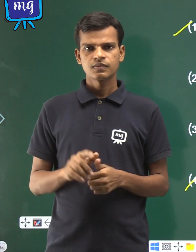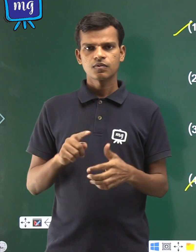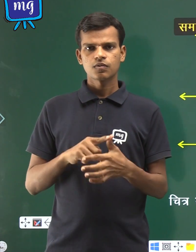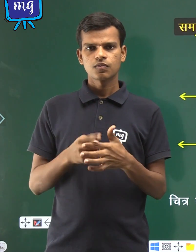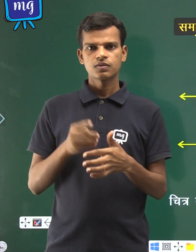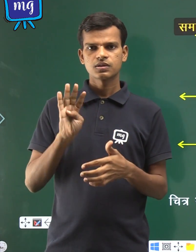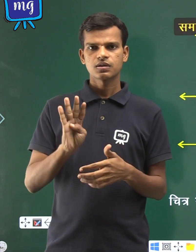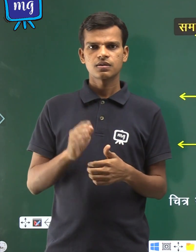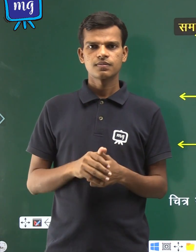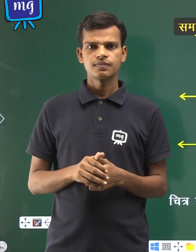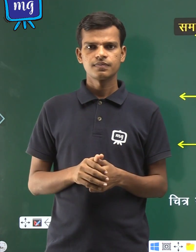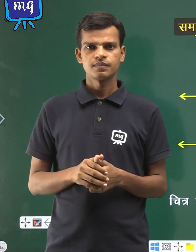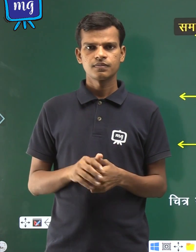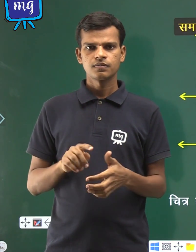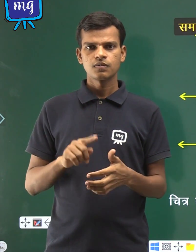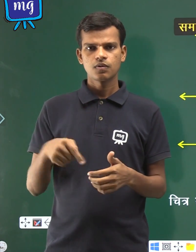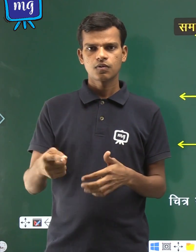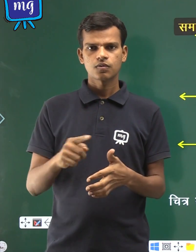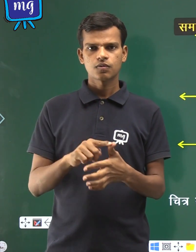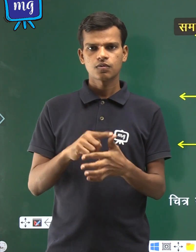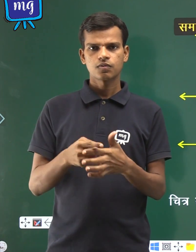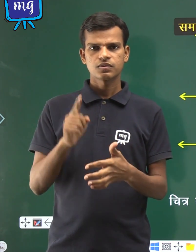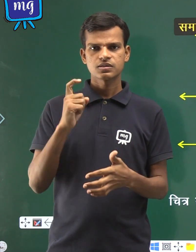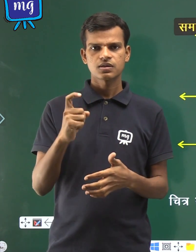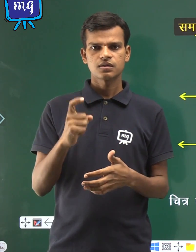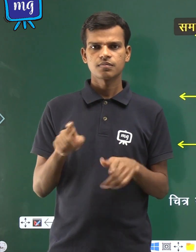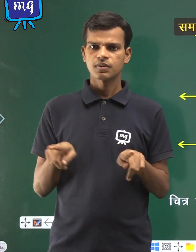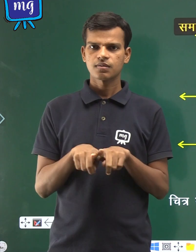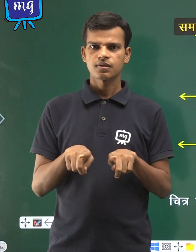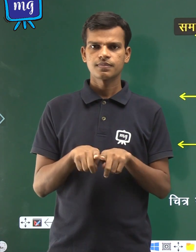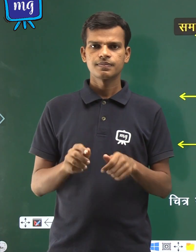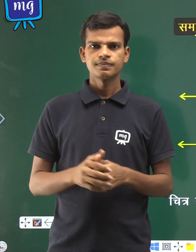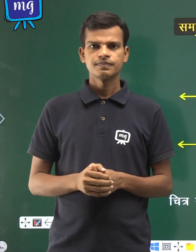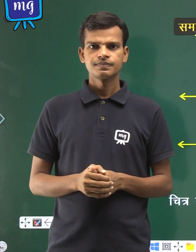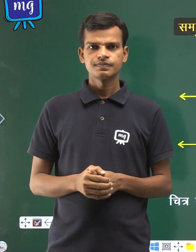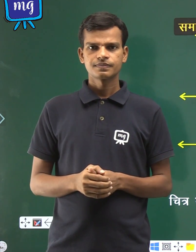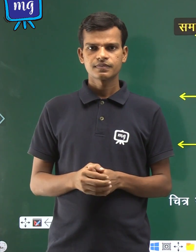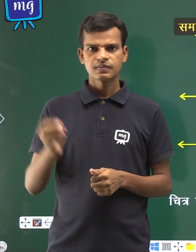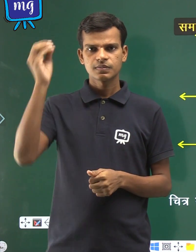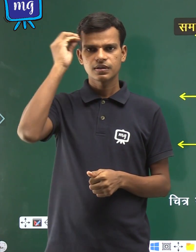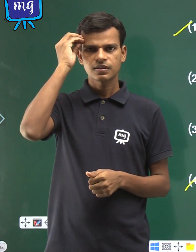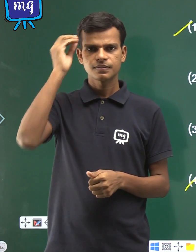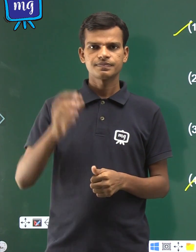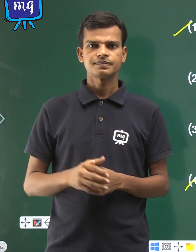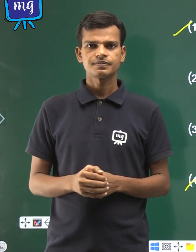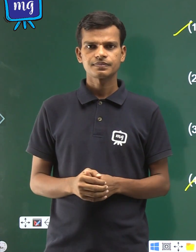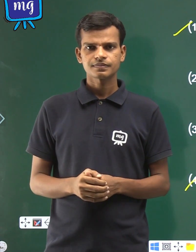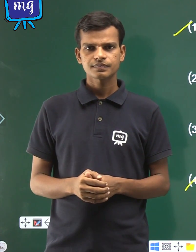4 और कौन 7 बराबर हैं। समझ आ गया।